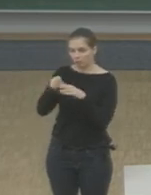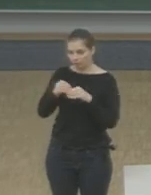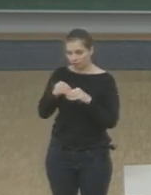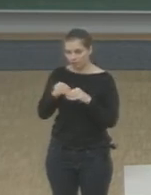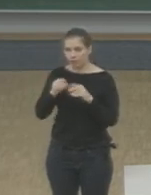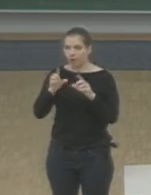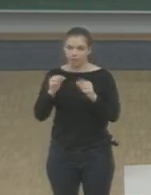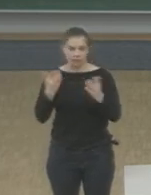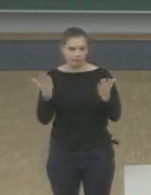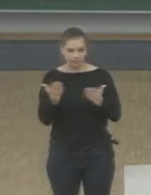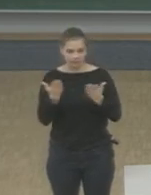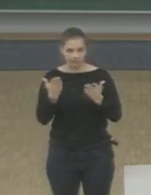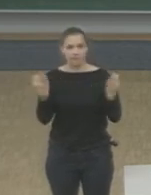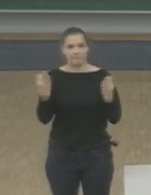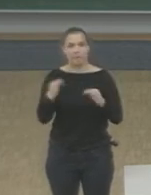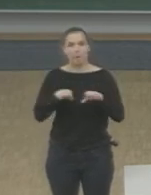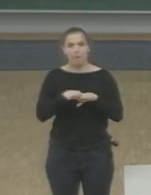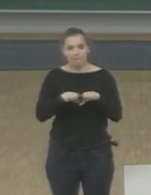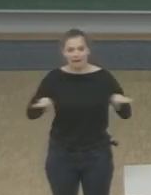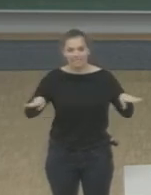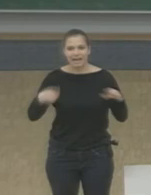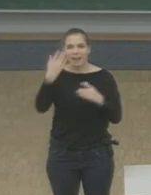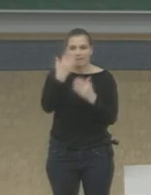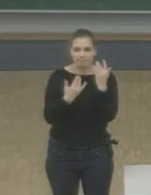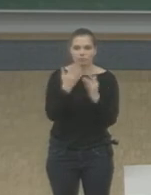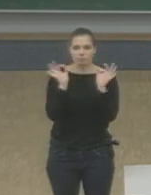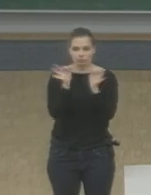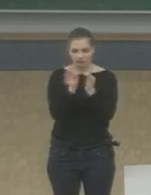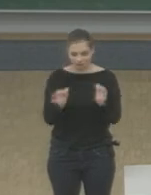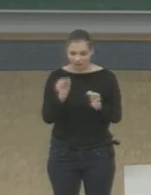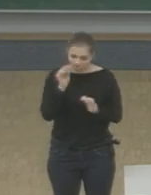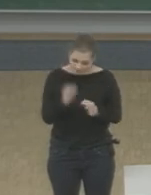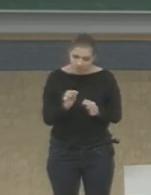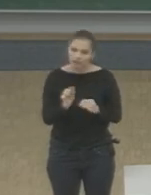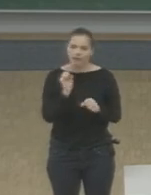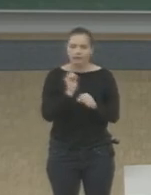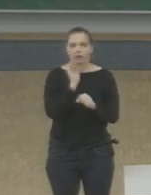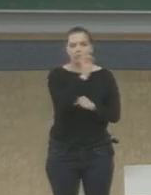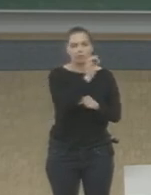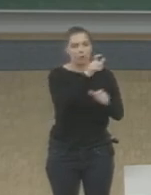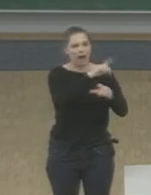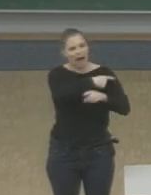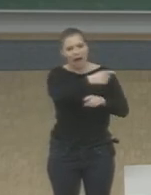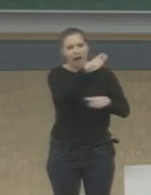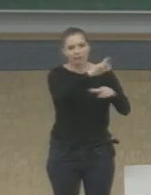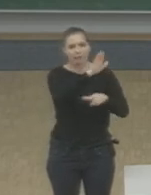Kern basale mathematische Fähigkeiten überprüft werden, die in Alltagssituationen aller Menschen relevant werden